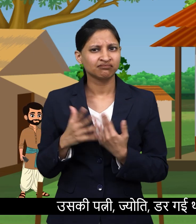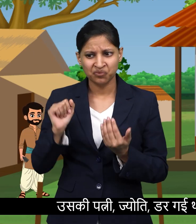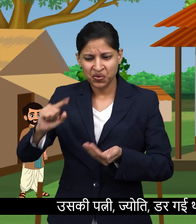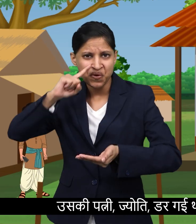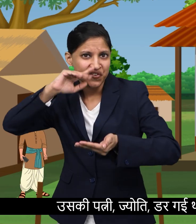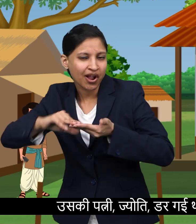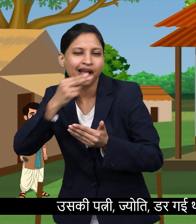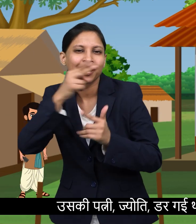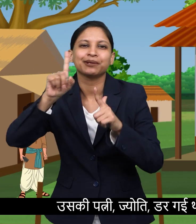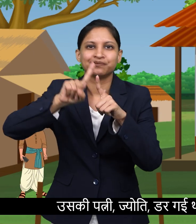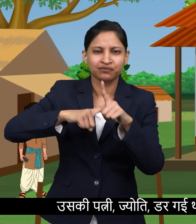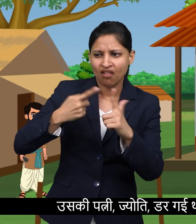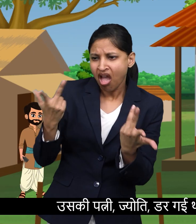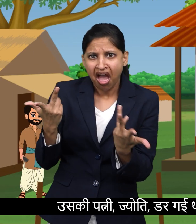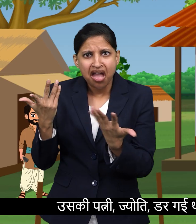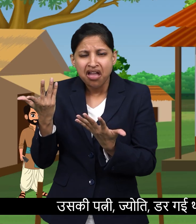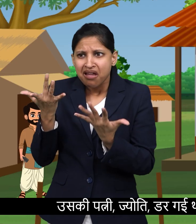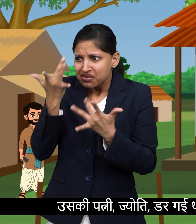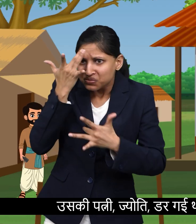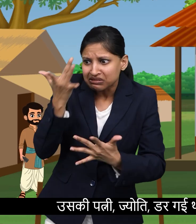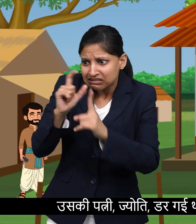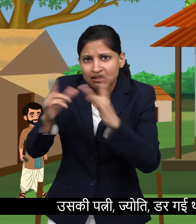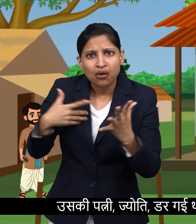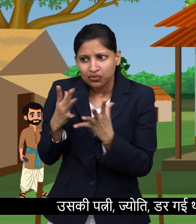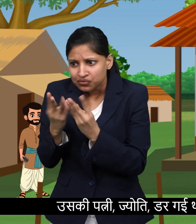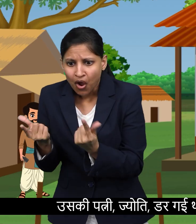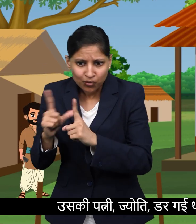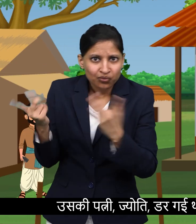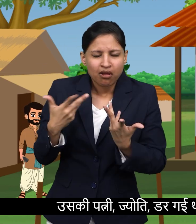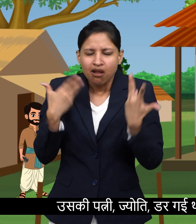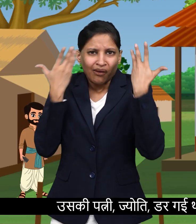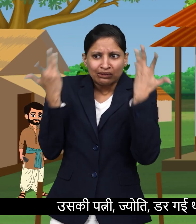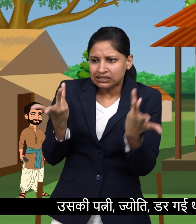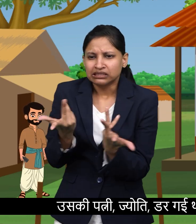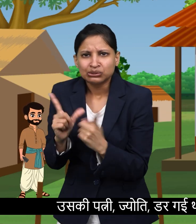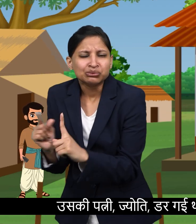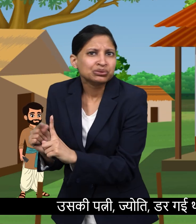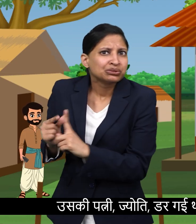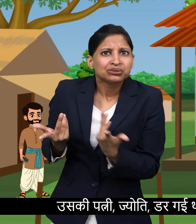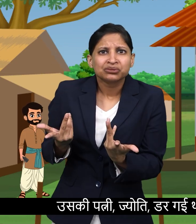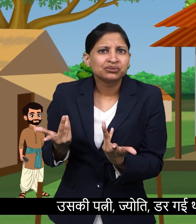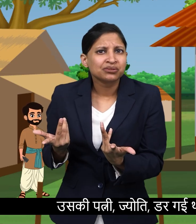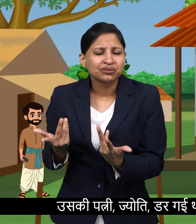उसकी पत्नी ज्योति डर गई थी और उसे समझ नहीं आ रहा था कि क्या करे।